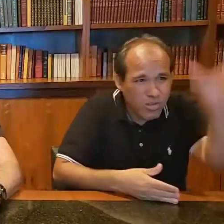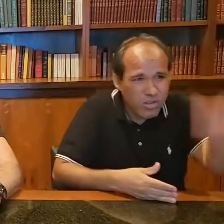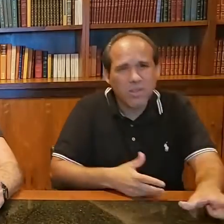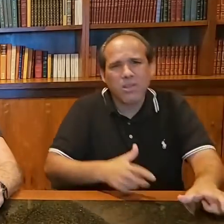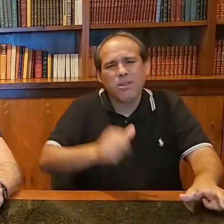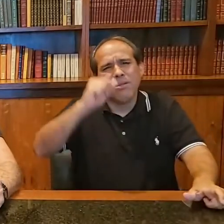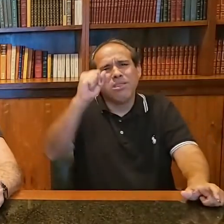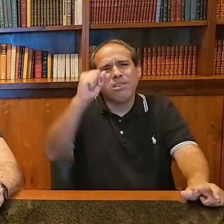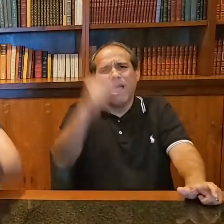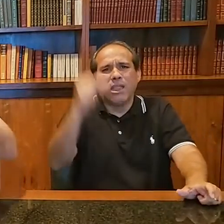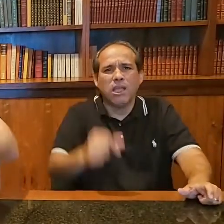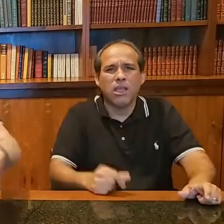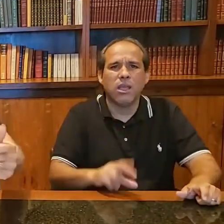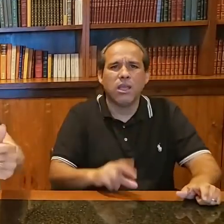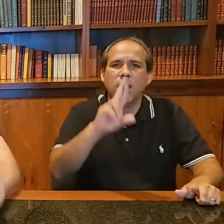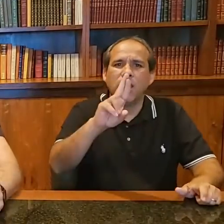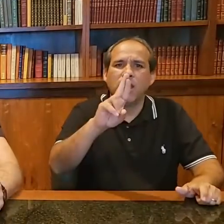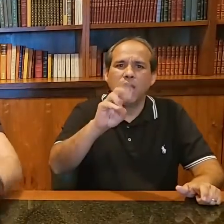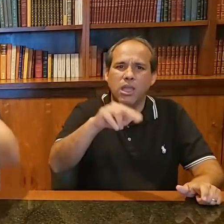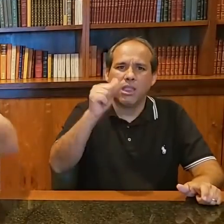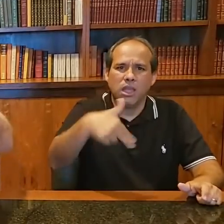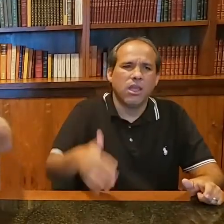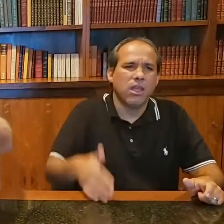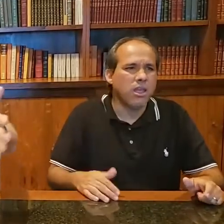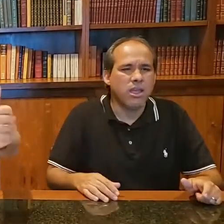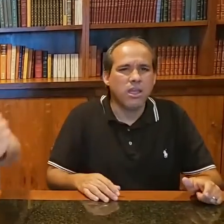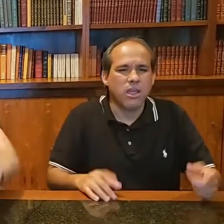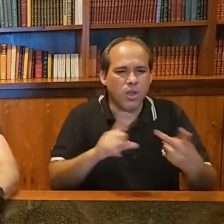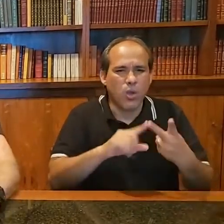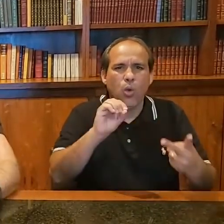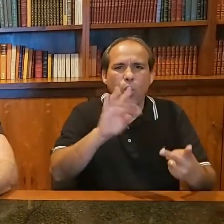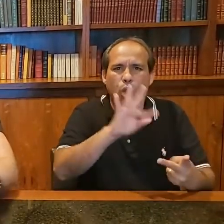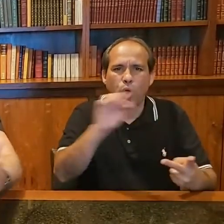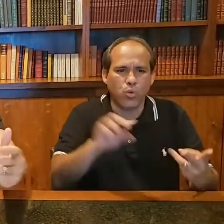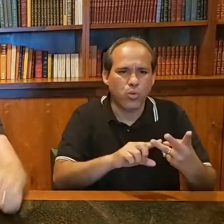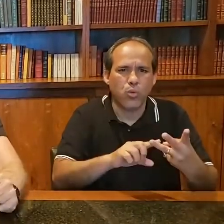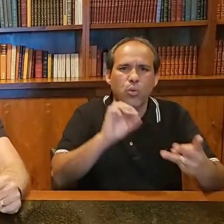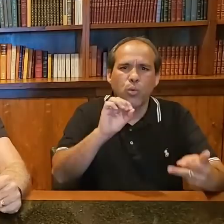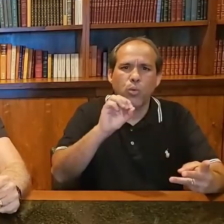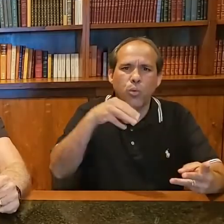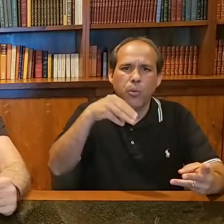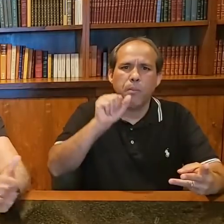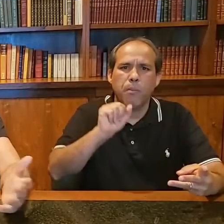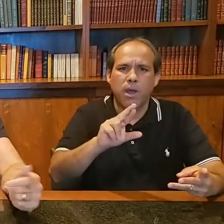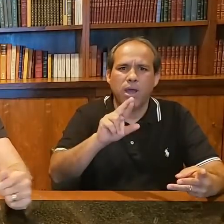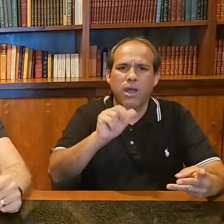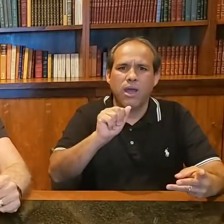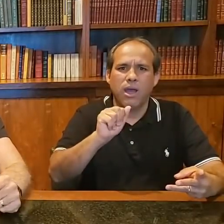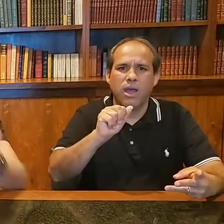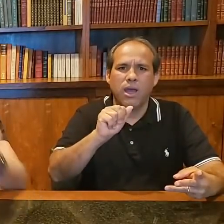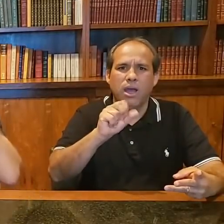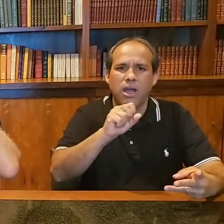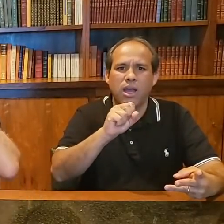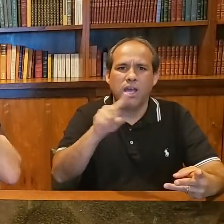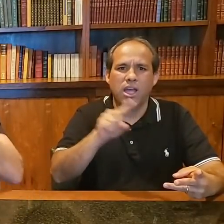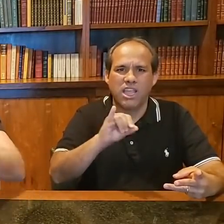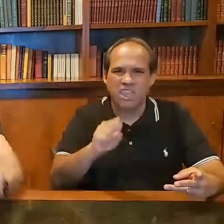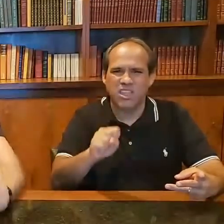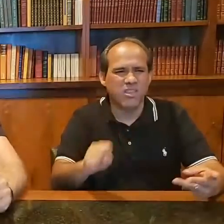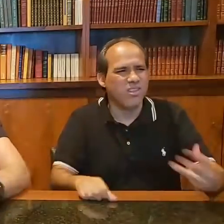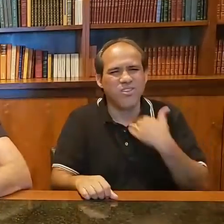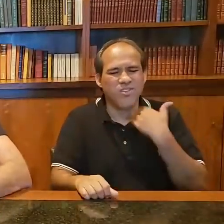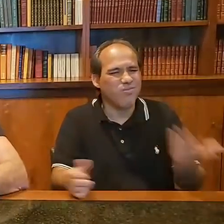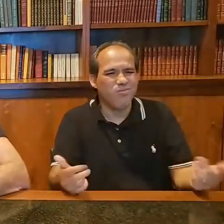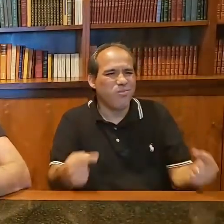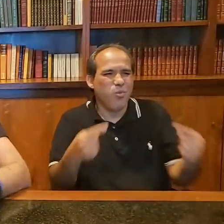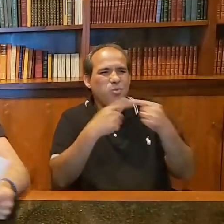como Renan Calheiros, ou Otto, ou Omar Aziz, não tem, realmente, não tem